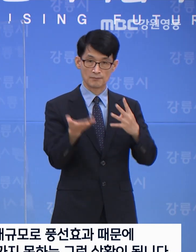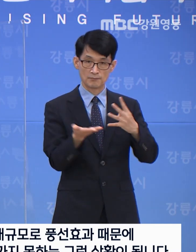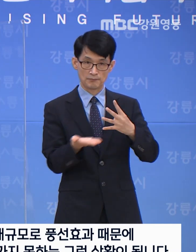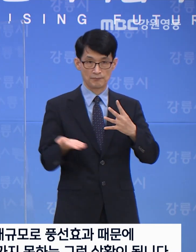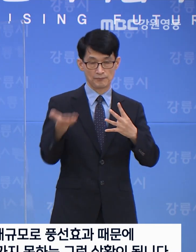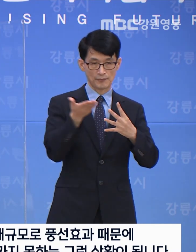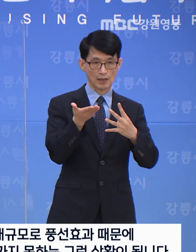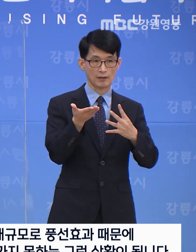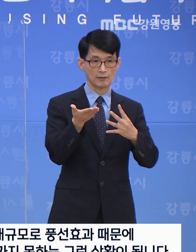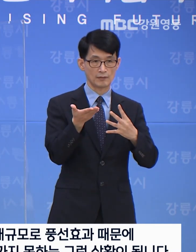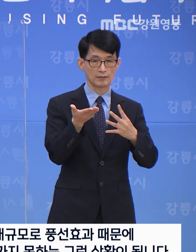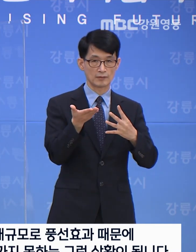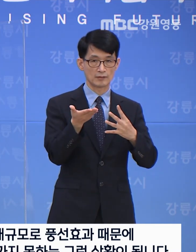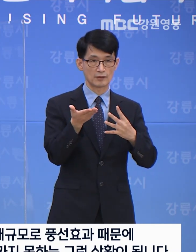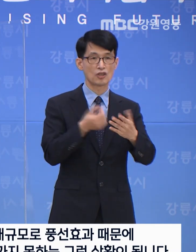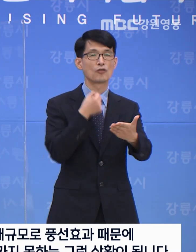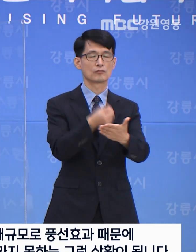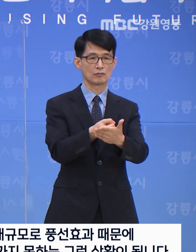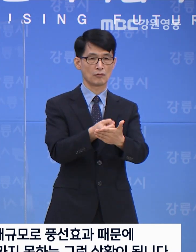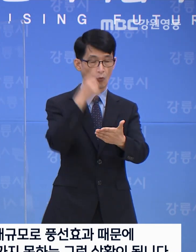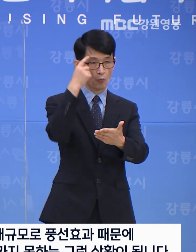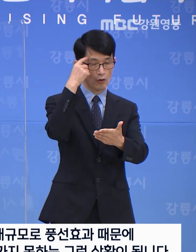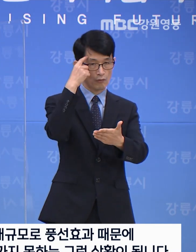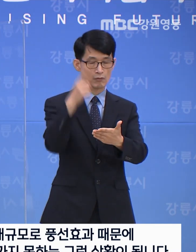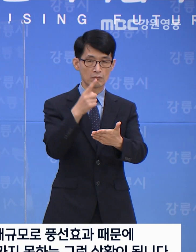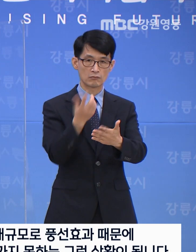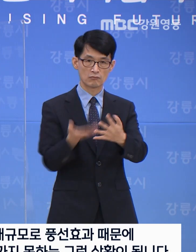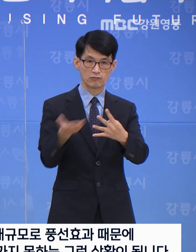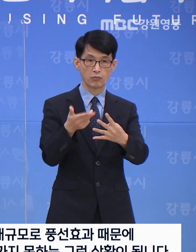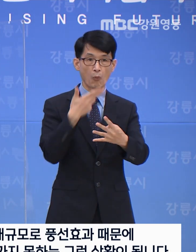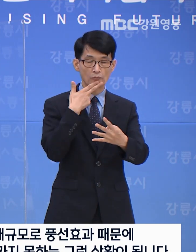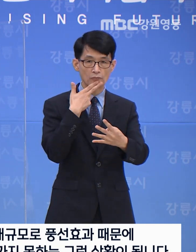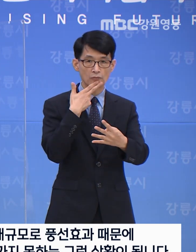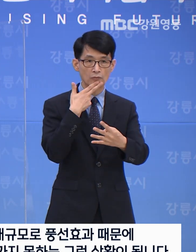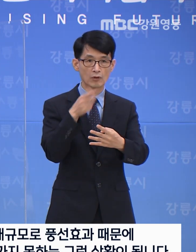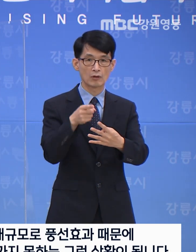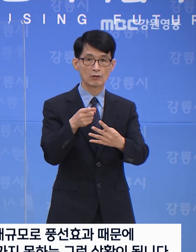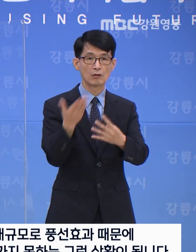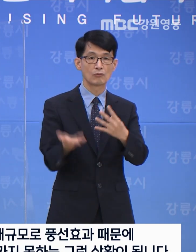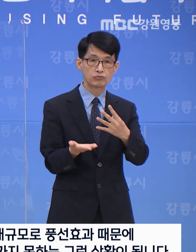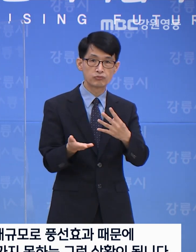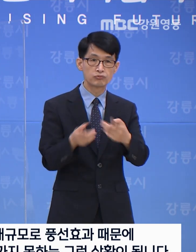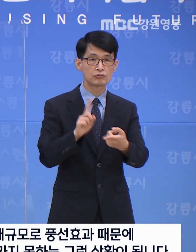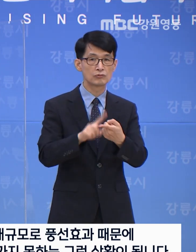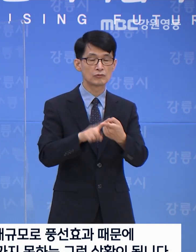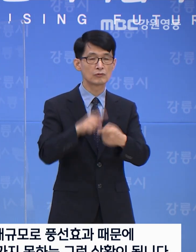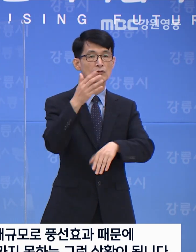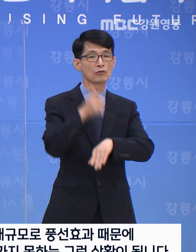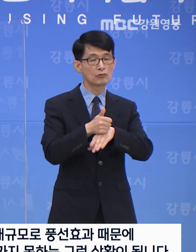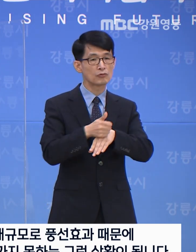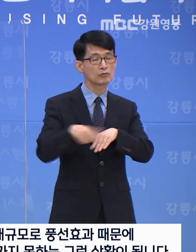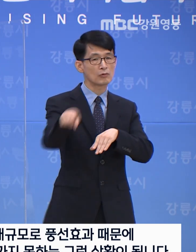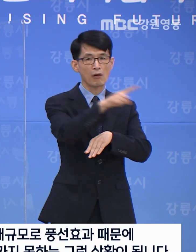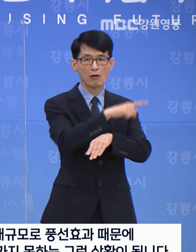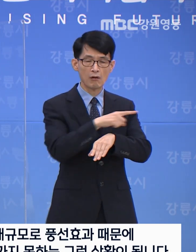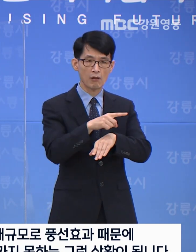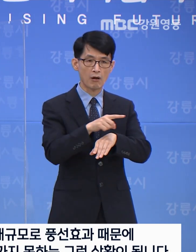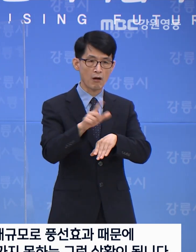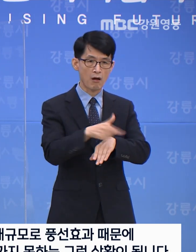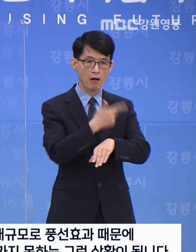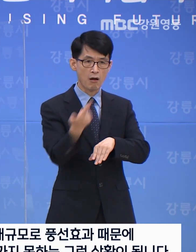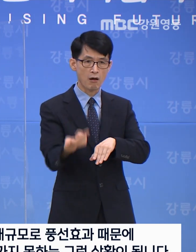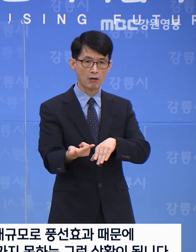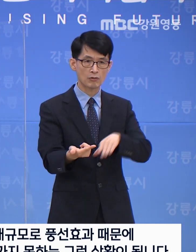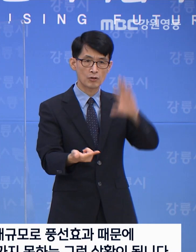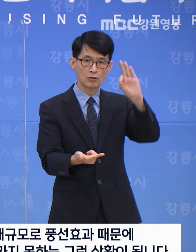않으면 어허 확진 자가 대규모로 만약에 풍선 효과 때문에 하루에 10명 이상씩 발생하면 동선을 따라 가지